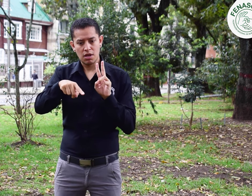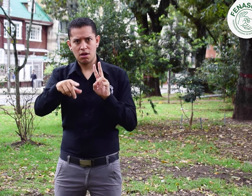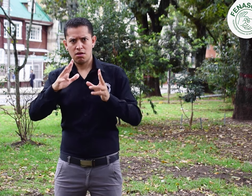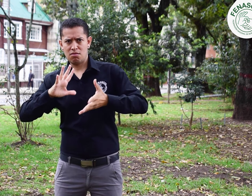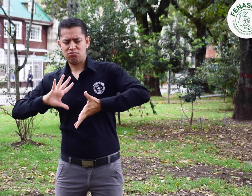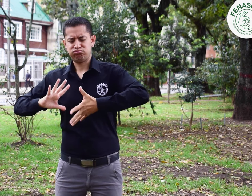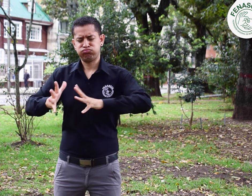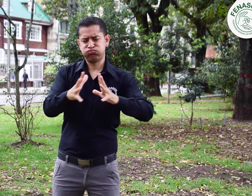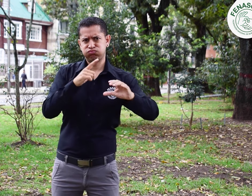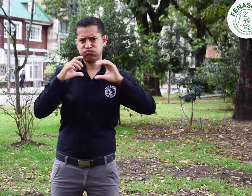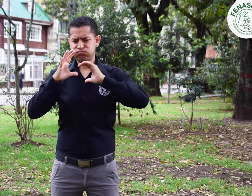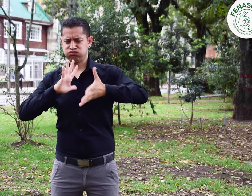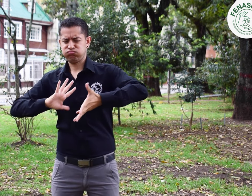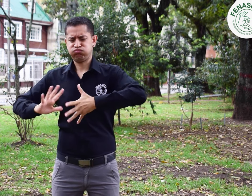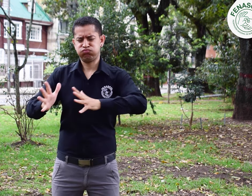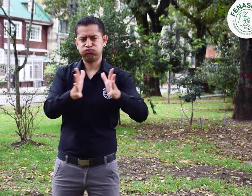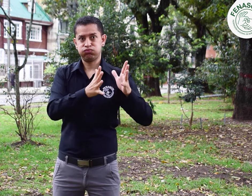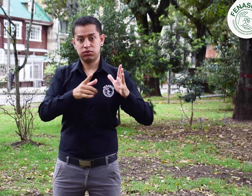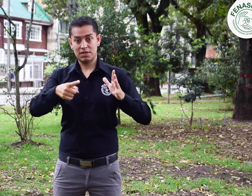de señas colombiana.